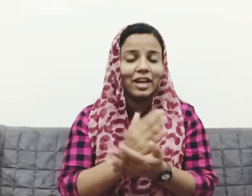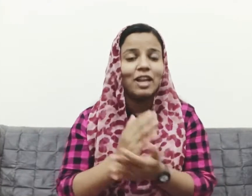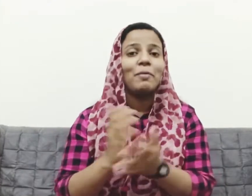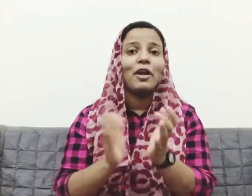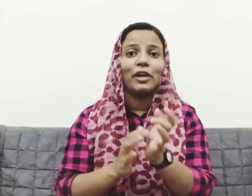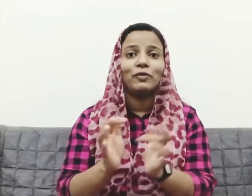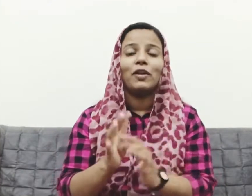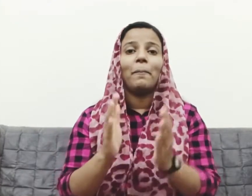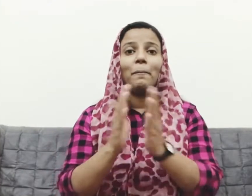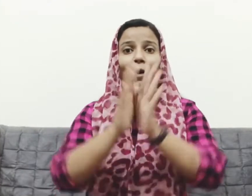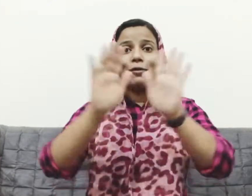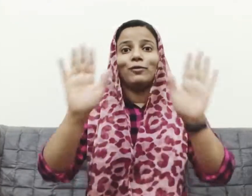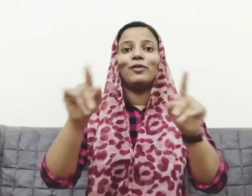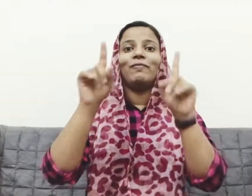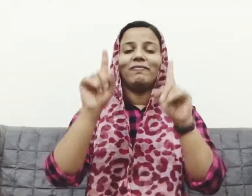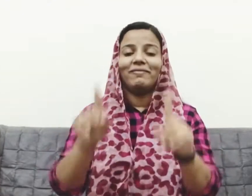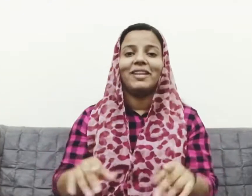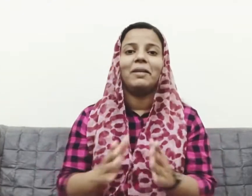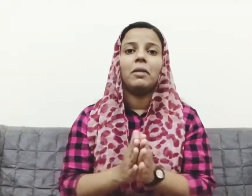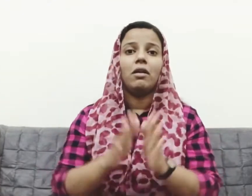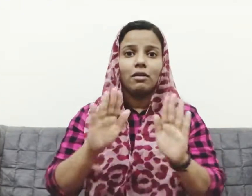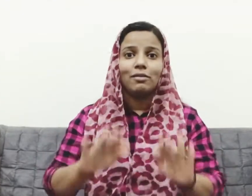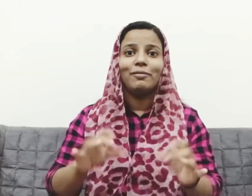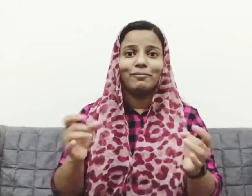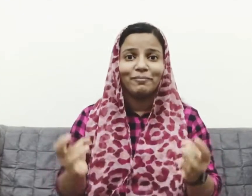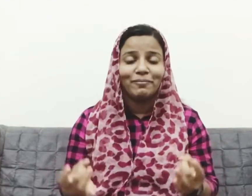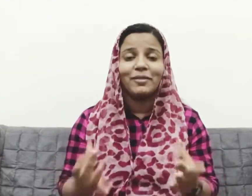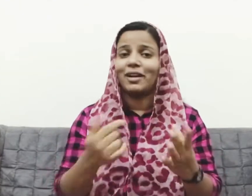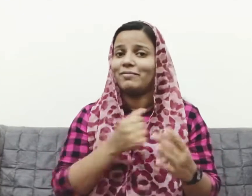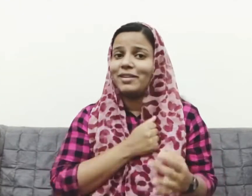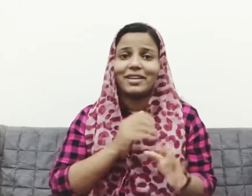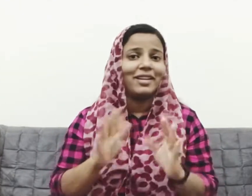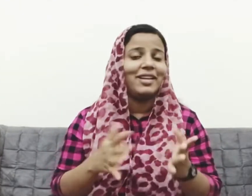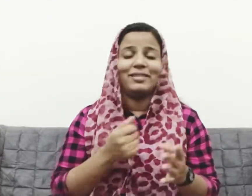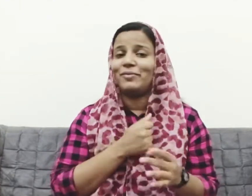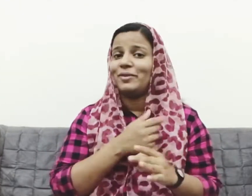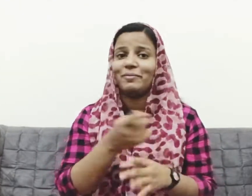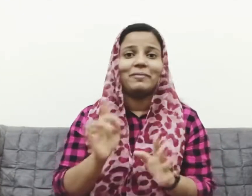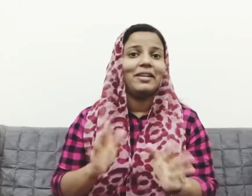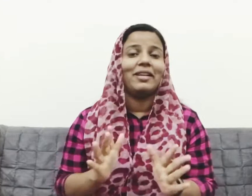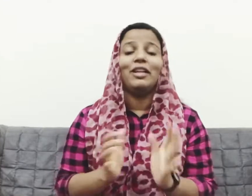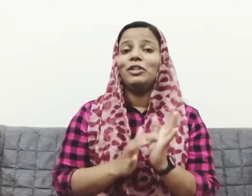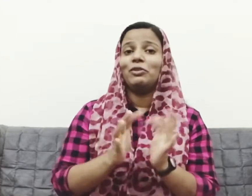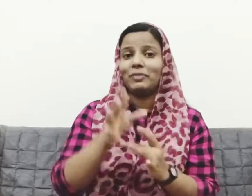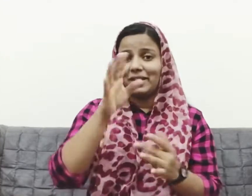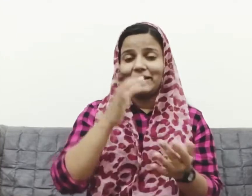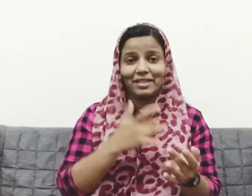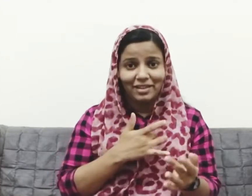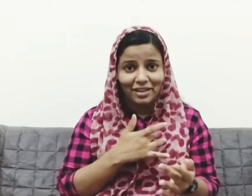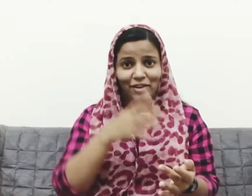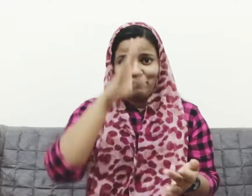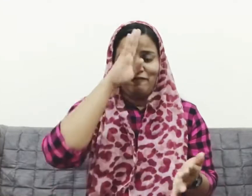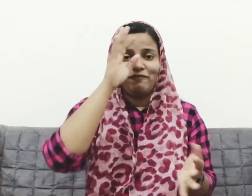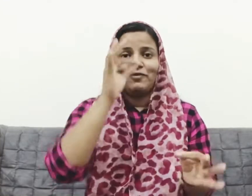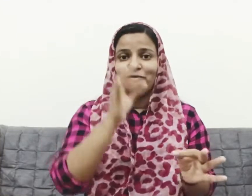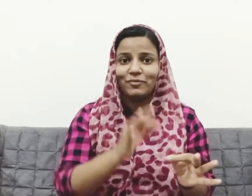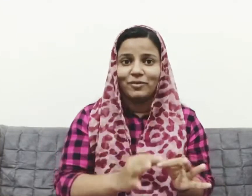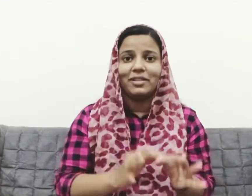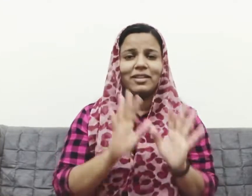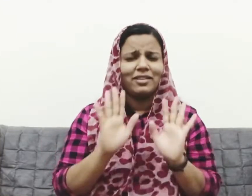നാമത്തിന് തന്നെ മഹത്വം വരുത്തണമേ. അതേ കർത്താവെ, ഈ പ്രവാദം ഞങ്ങളും പറയുന്നു, ഞങ്ങൾക്കല്ല, ഞങ്ങൾക്കല്ല, അങ്ങയുടെ ദയയും വിശ്വസ്തയും നിമിത്തം അങ്ങയുടെ നാമത്തിന്